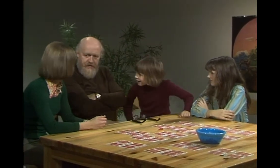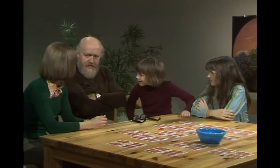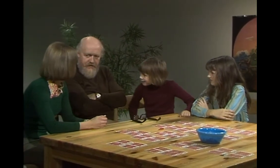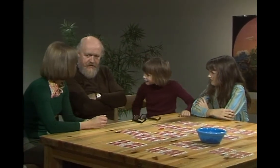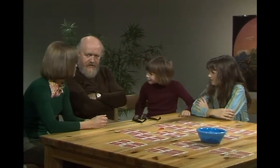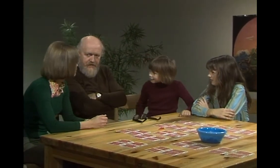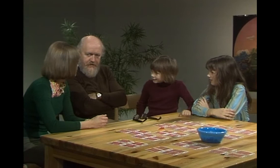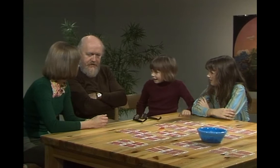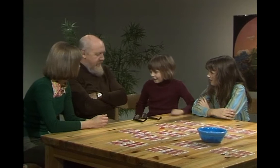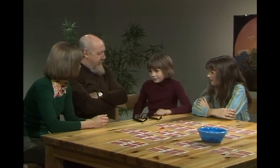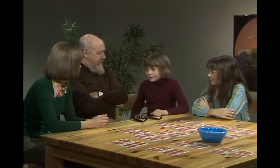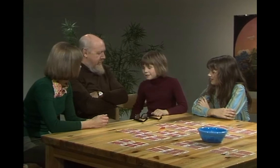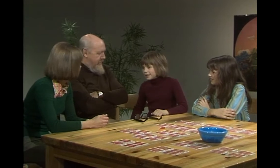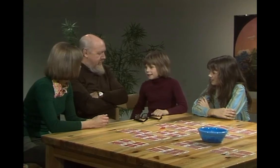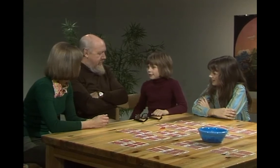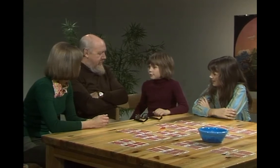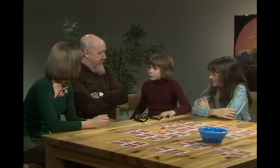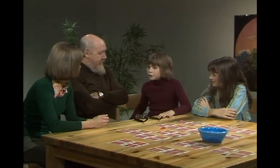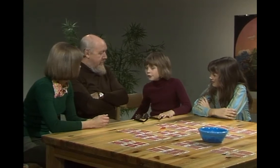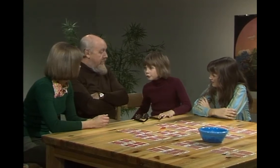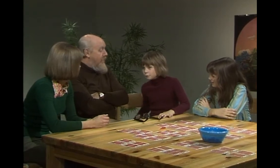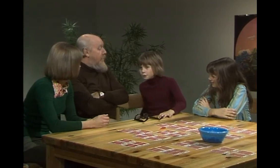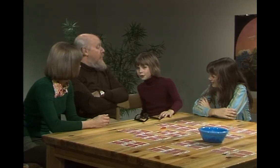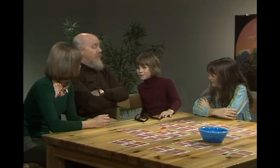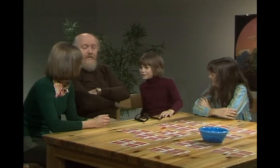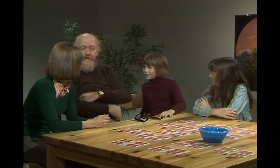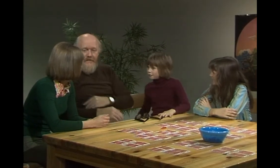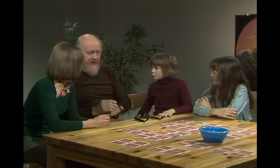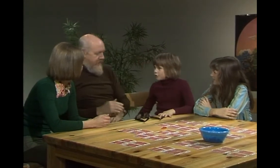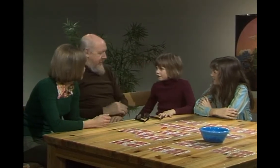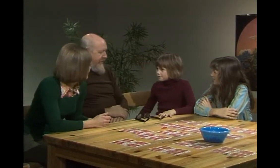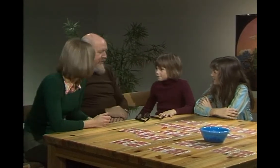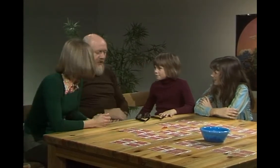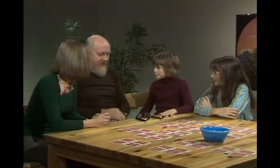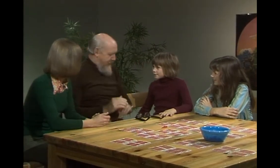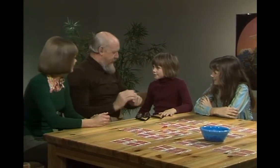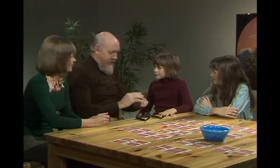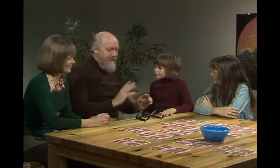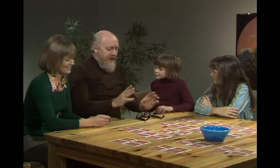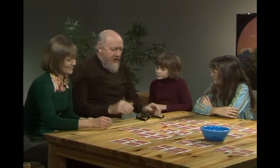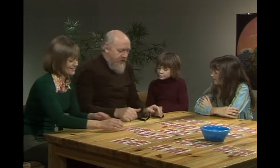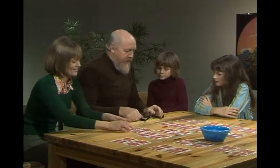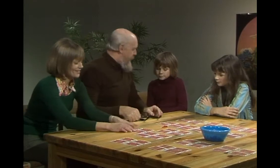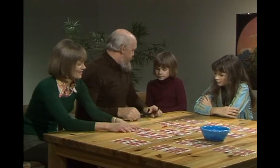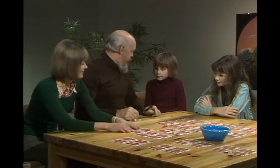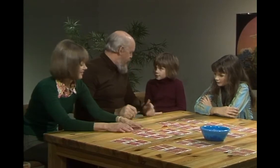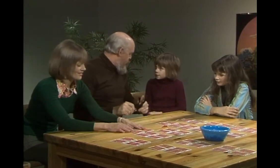Kan det vara en hund? Alldeles riktigt. Det betyder hund på rövas teckenspråk. Ja, en hund, var bra. Nu vill jag bara spela. Hur gör man nu?